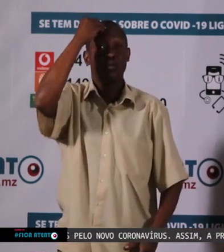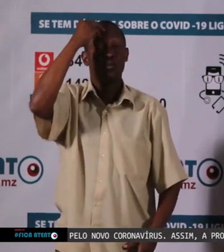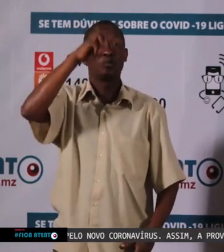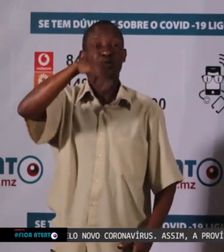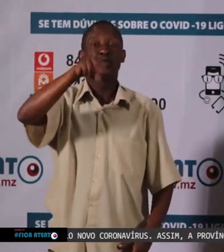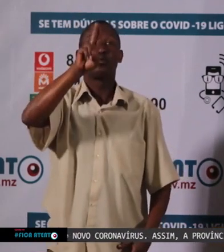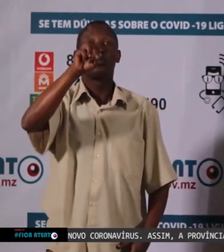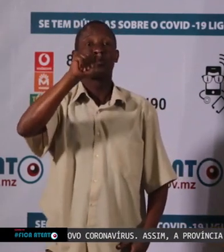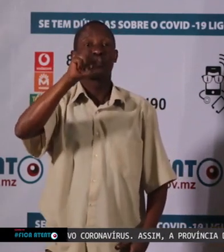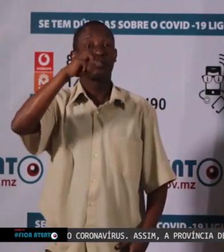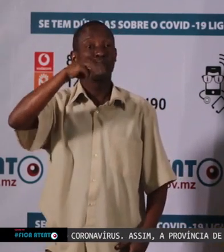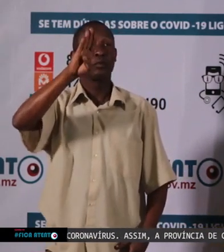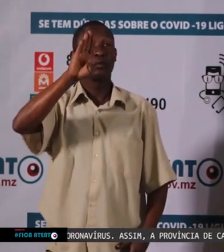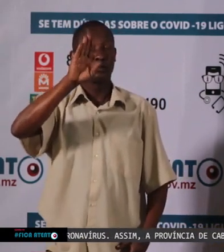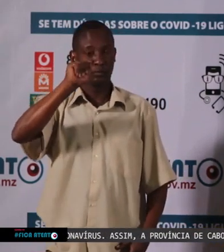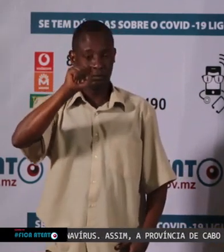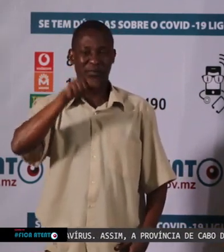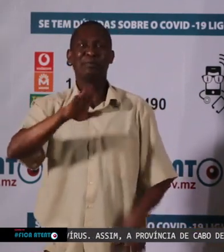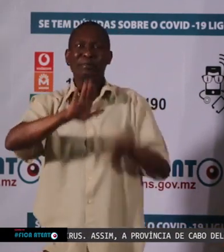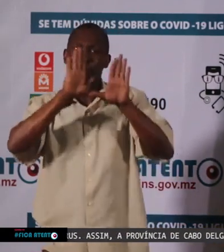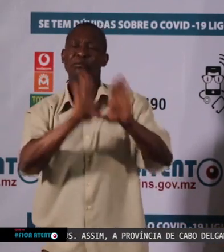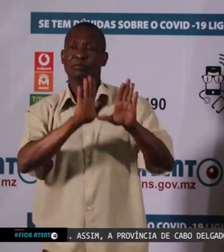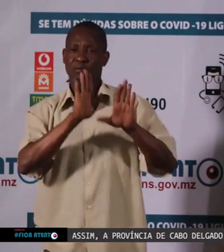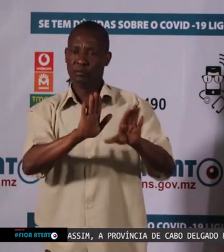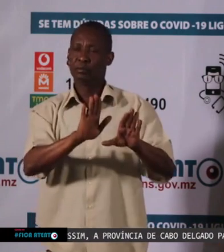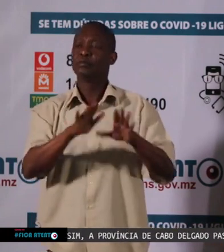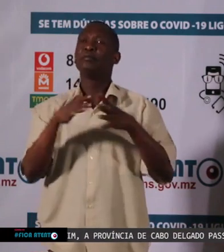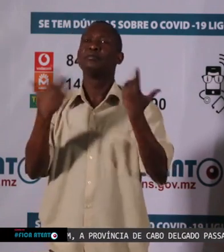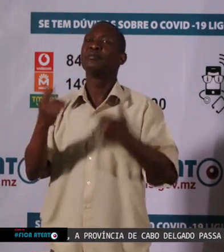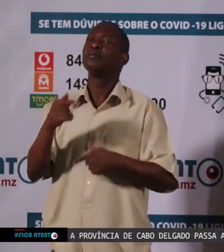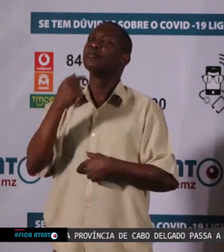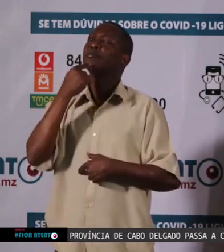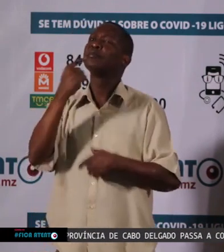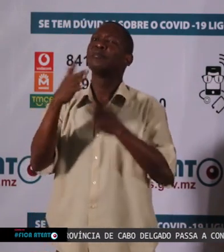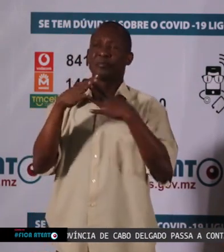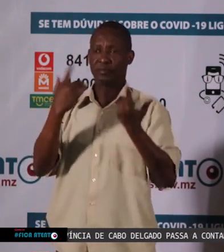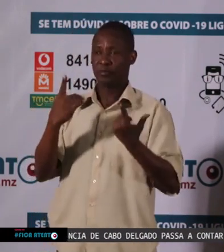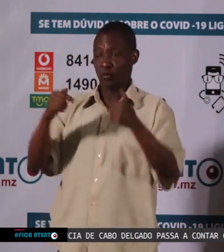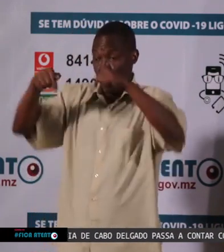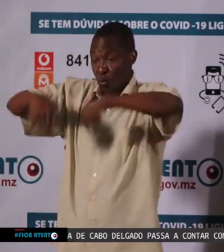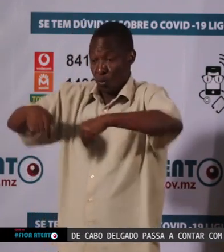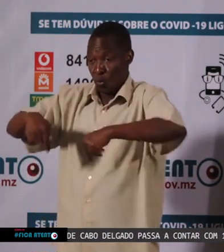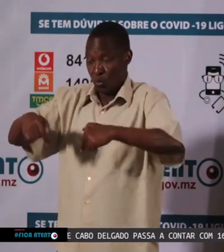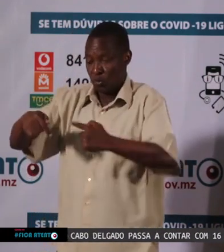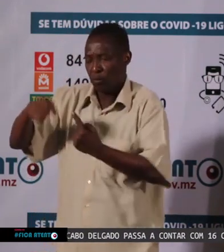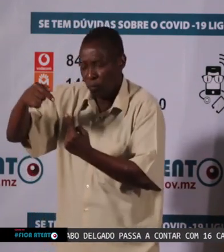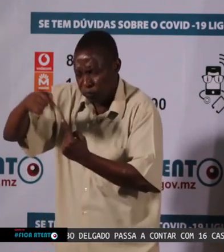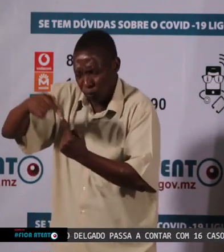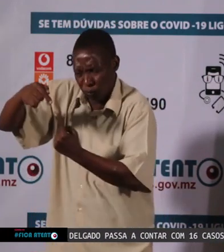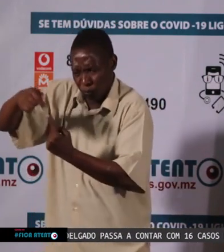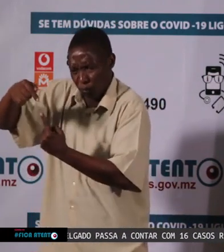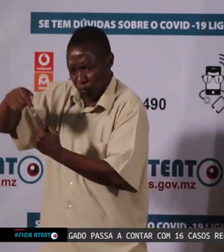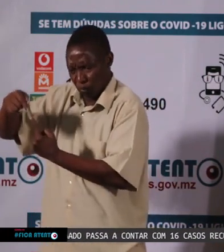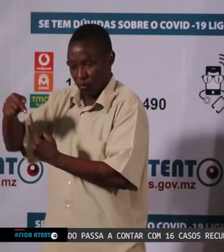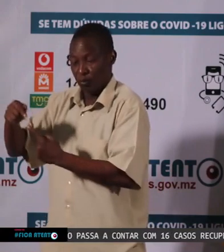de Maputo. Claramente que, como disse, parte das amostras que nós testamos hoje, uma